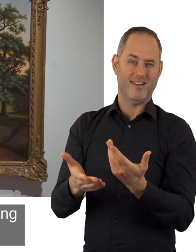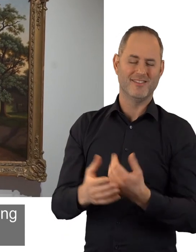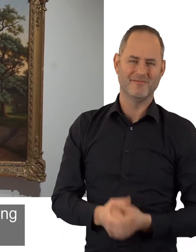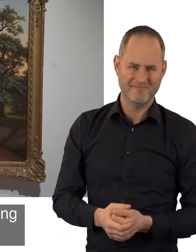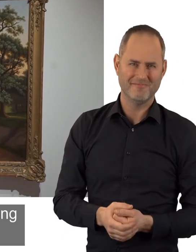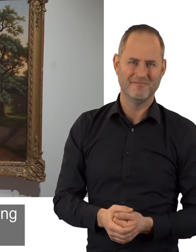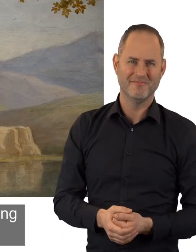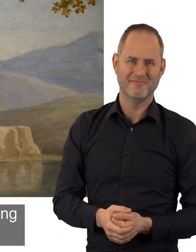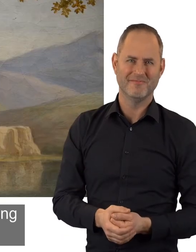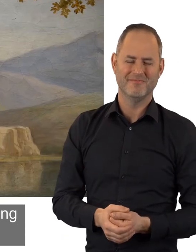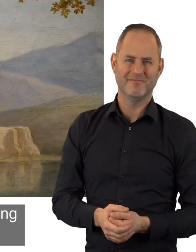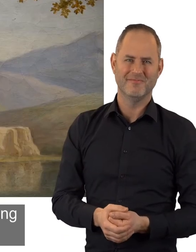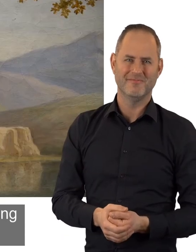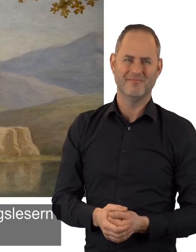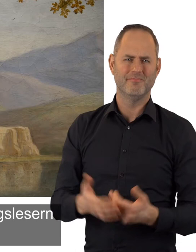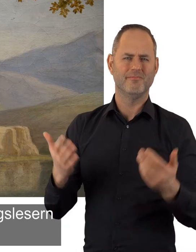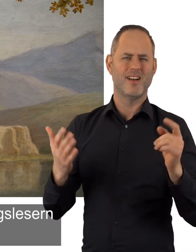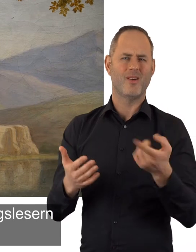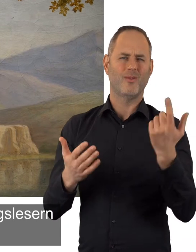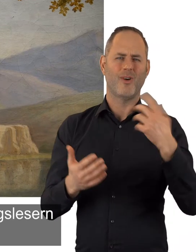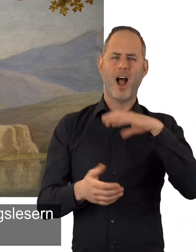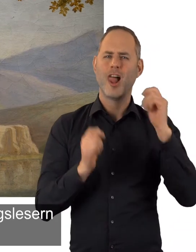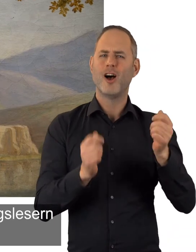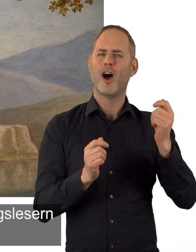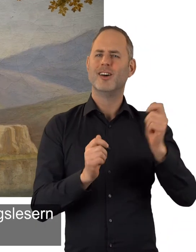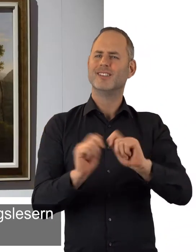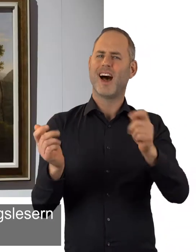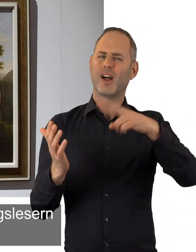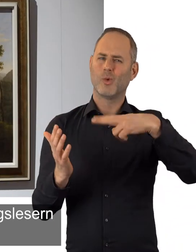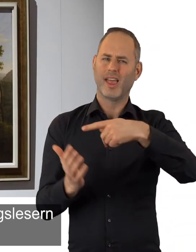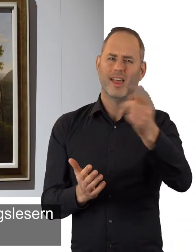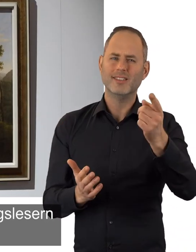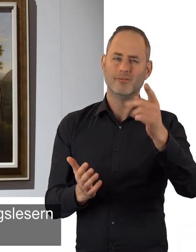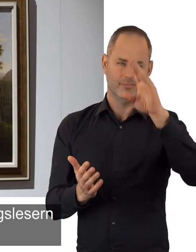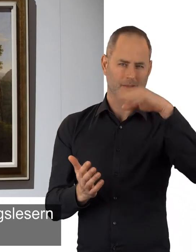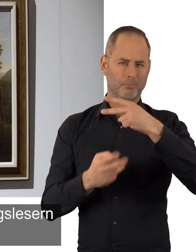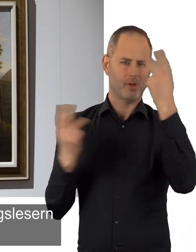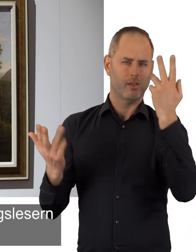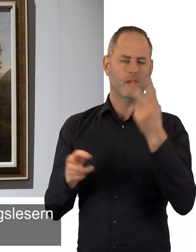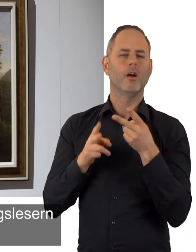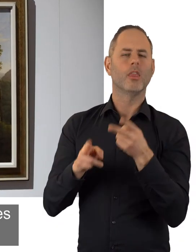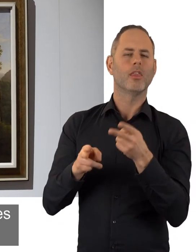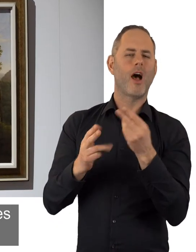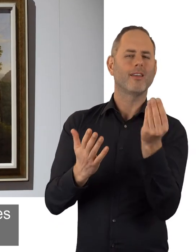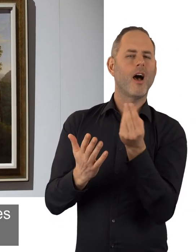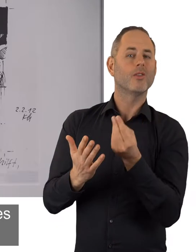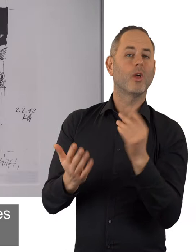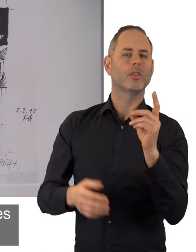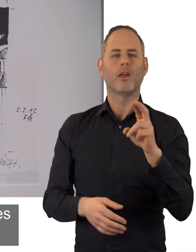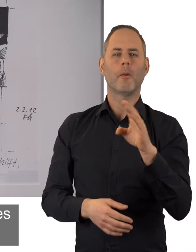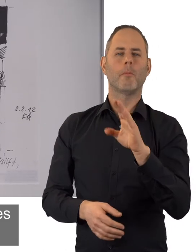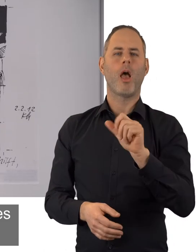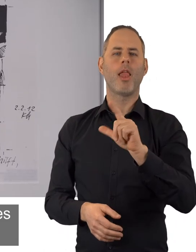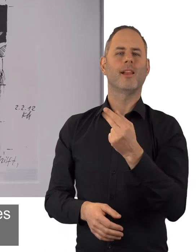dort gestaltet hat. Oder aber auch Allgäuer Zeitungslesern bestens bekannt, Karikaturen